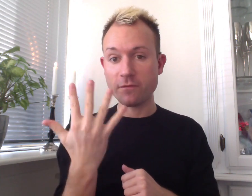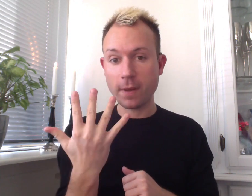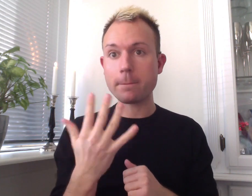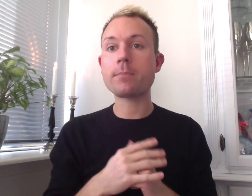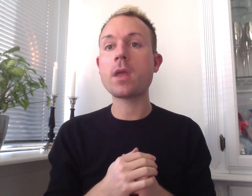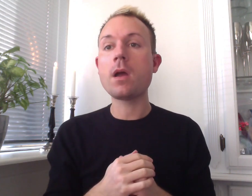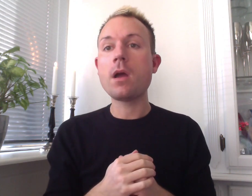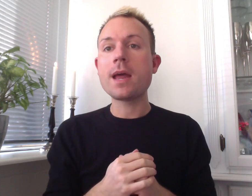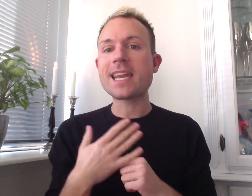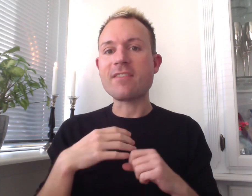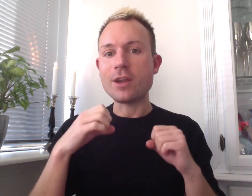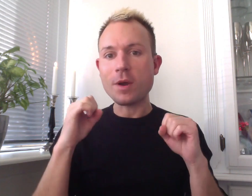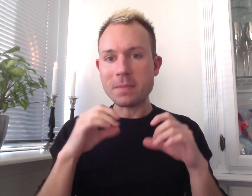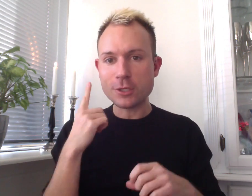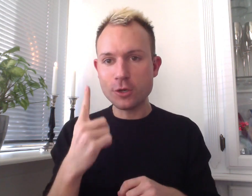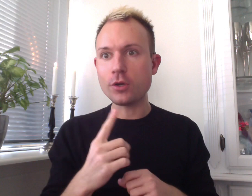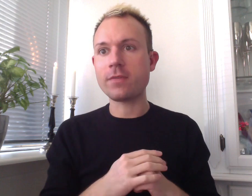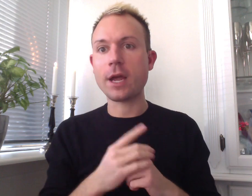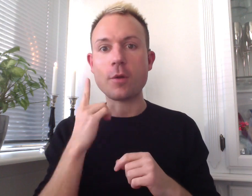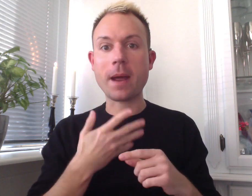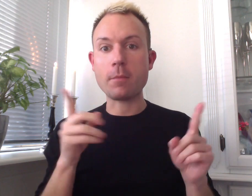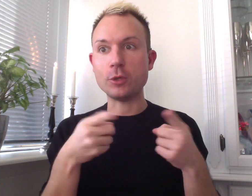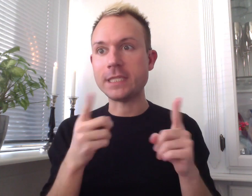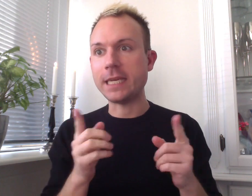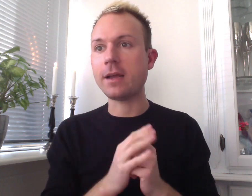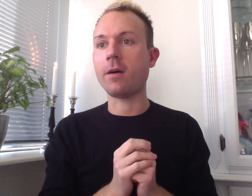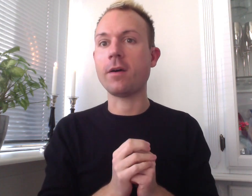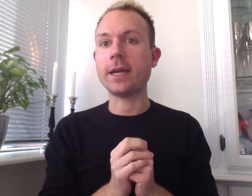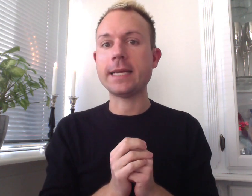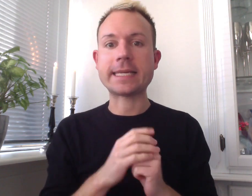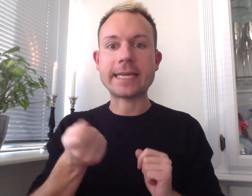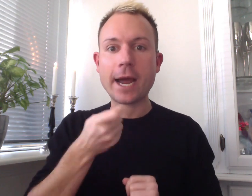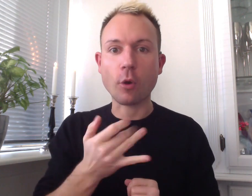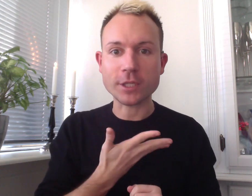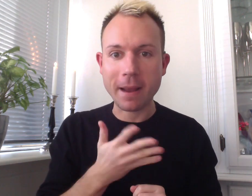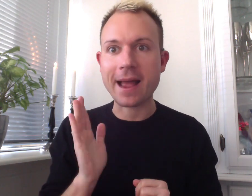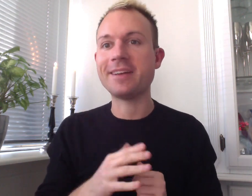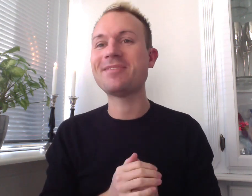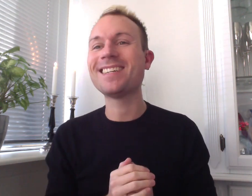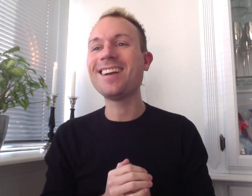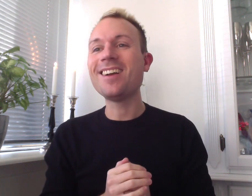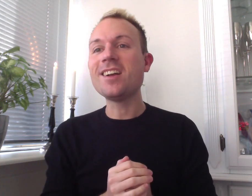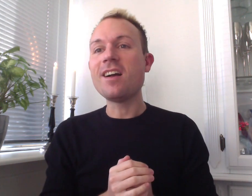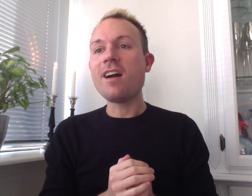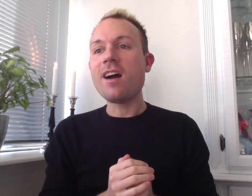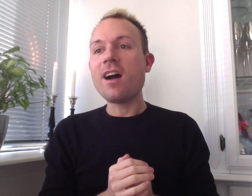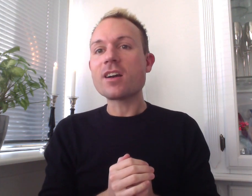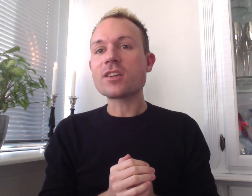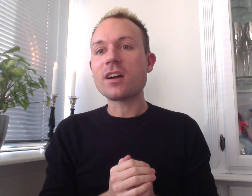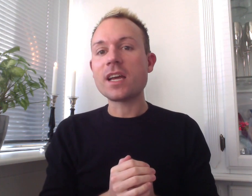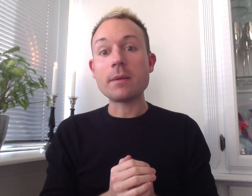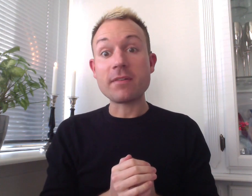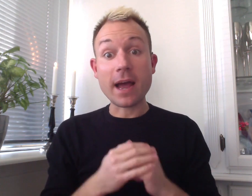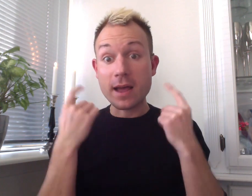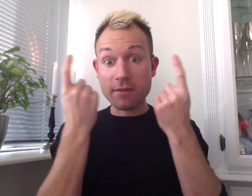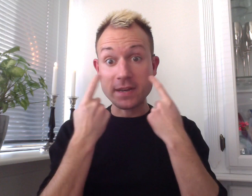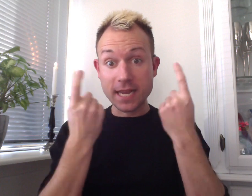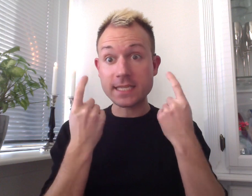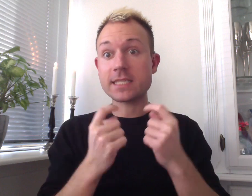2005. Da jeg ville jo ikke mit lyn, for jeg hørte meget musik, og jeg snakkede også meget. Så det var fantastisk,